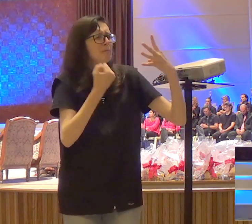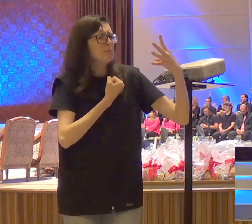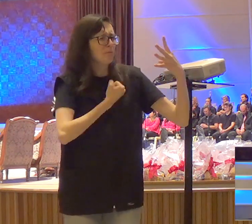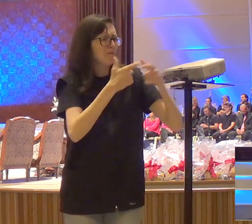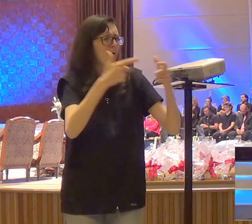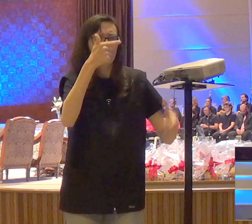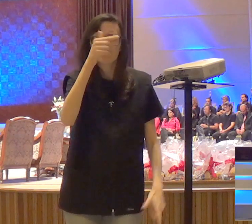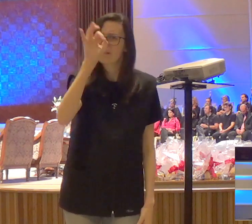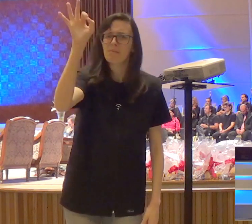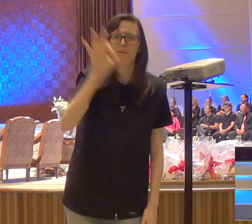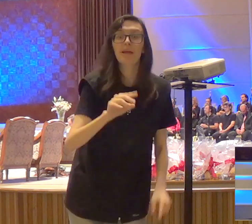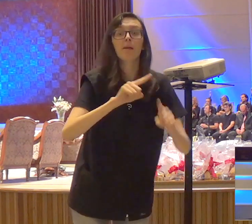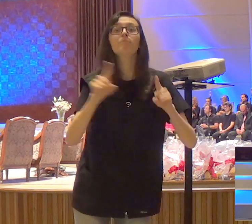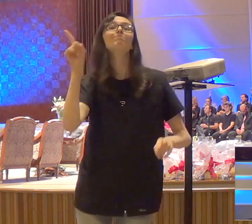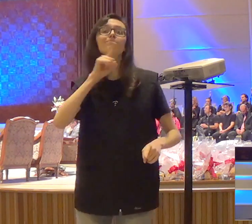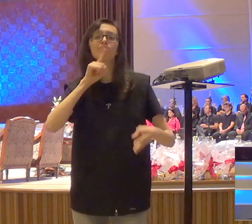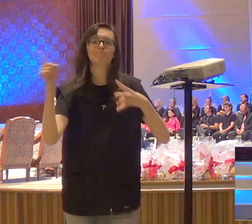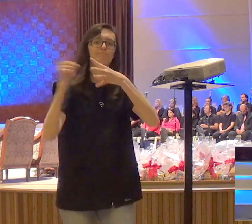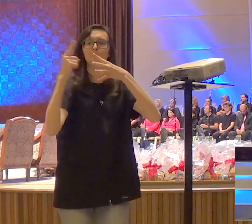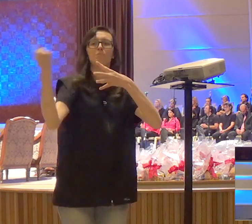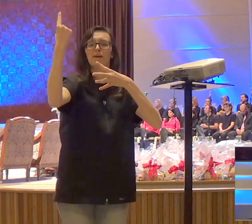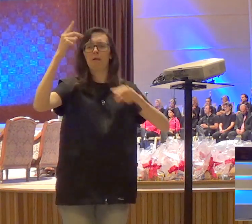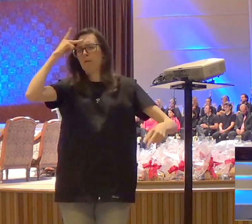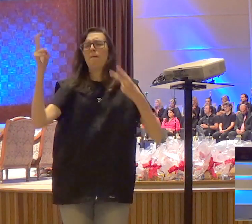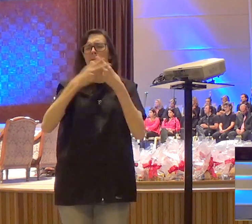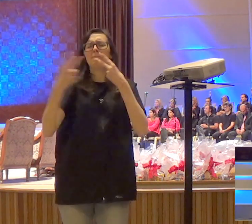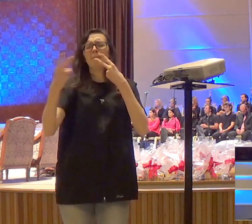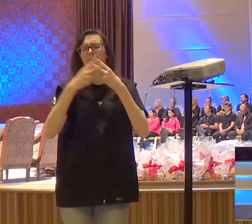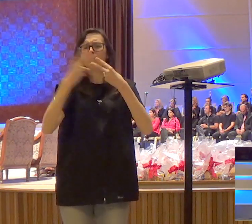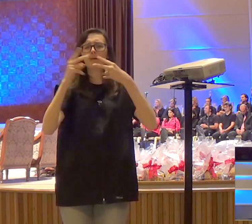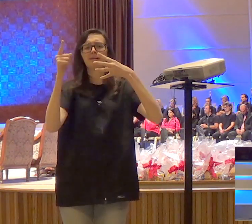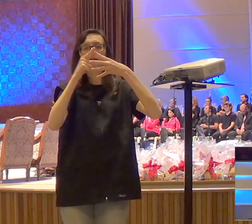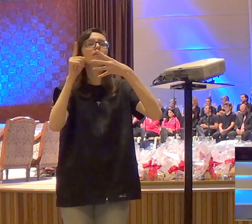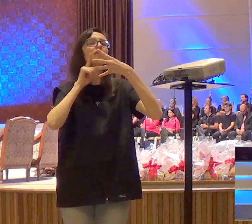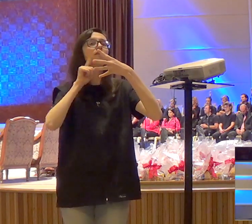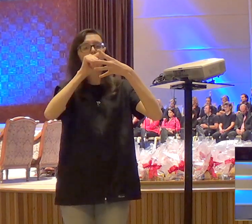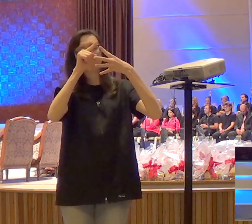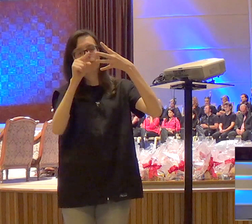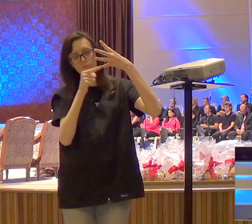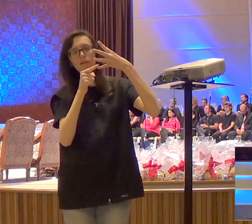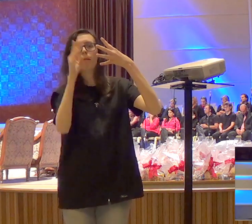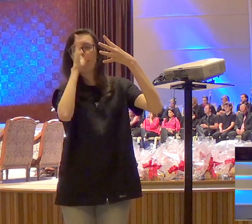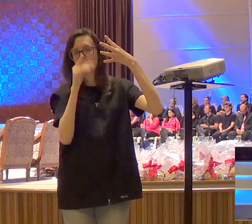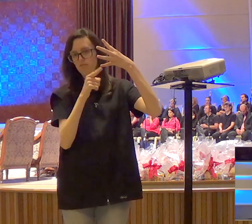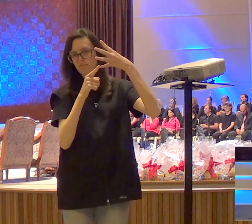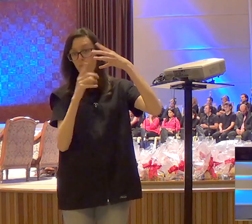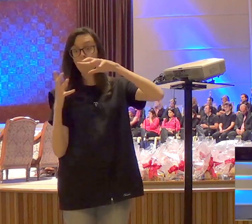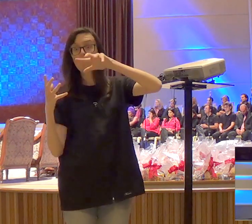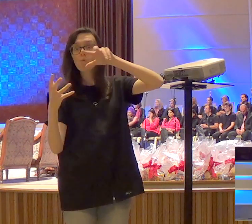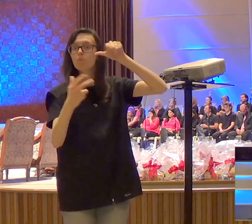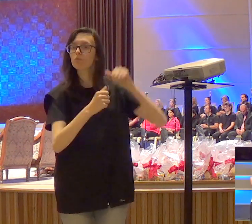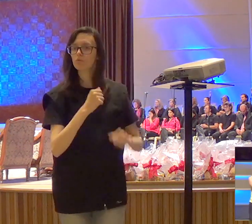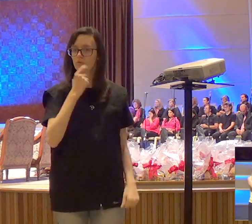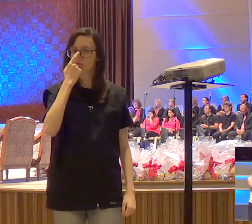nos Estados Unidos eles são a primeira população carcerária do mundo. So I'm not sure why they picked an American lady to come talk to you about the Brazilian prison problem.